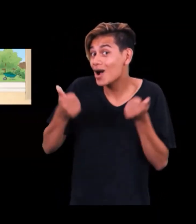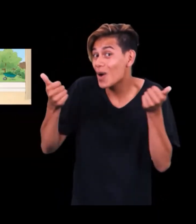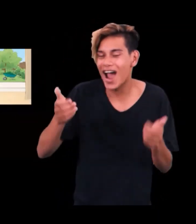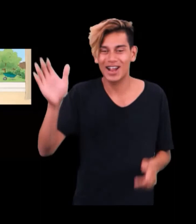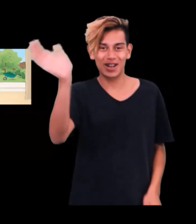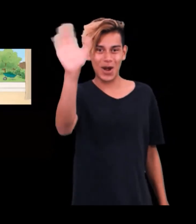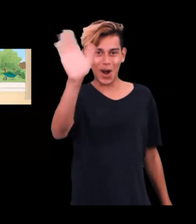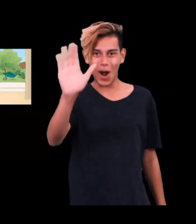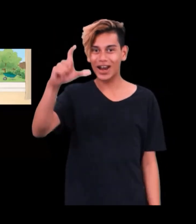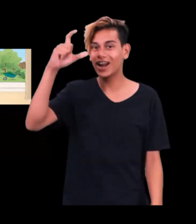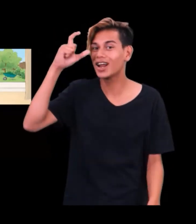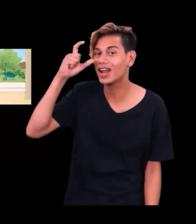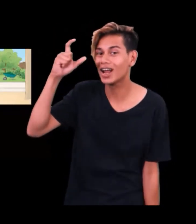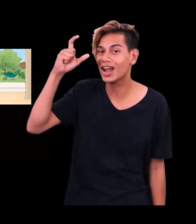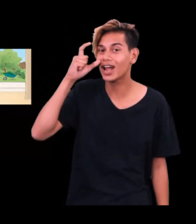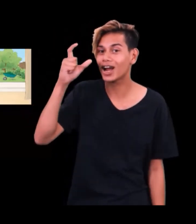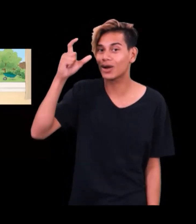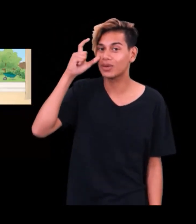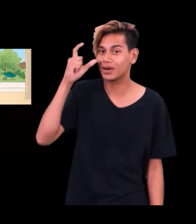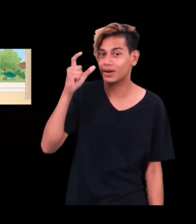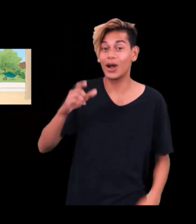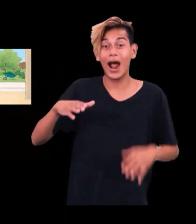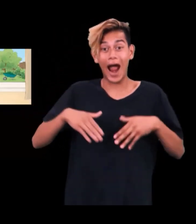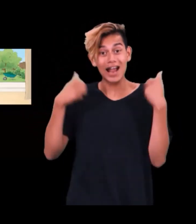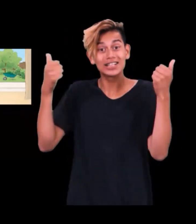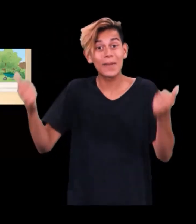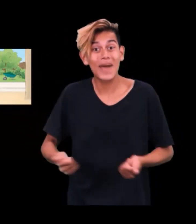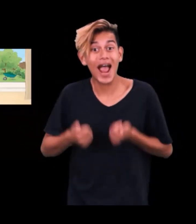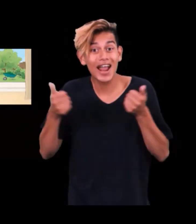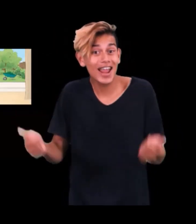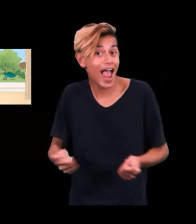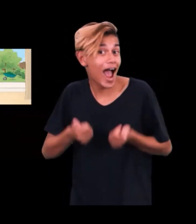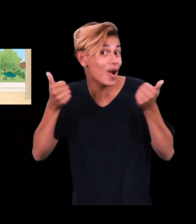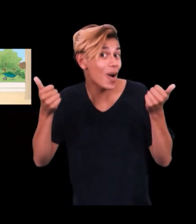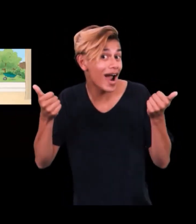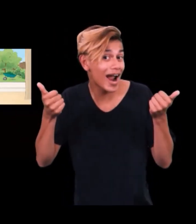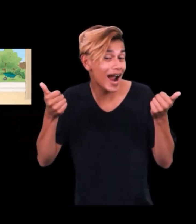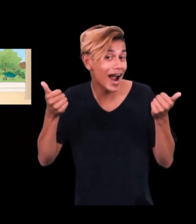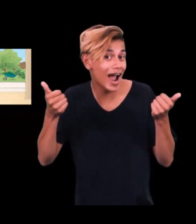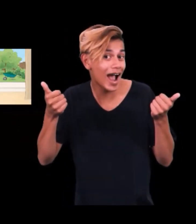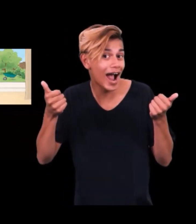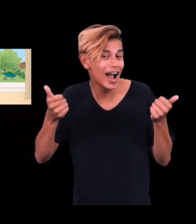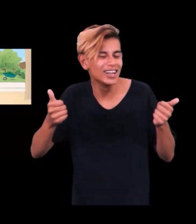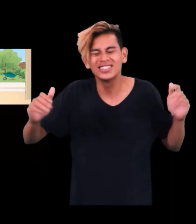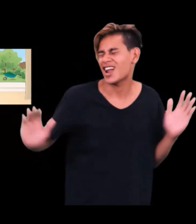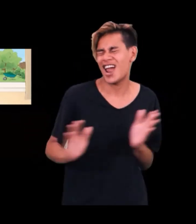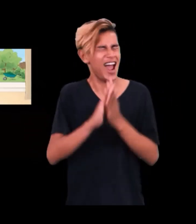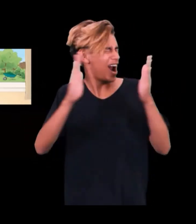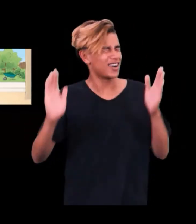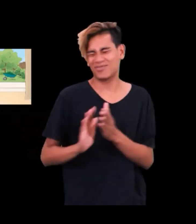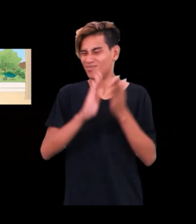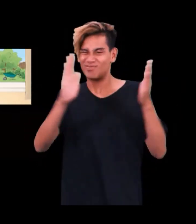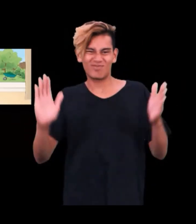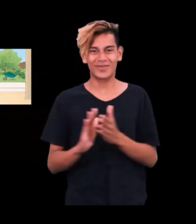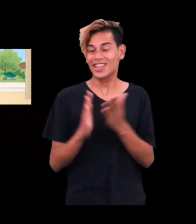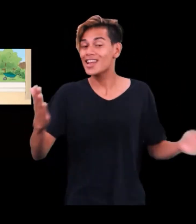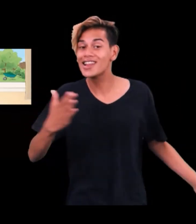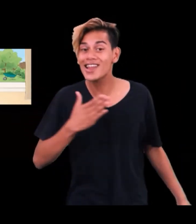koe. Kia ora e kui, ke te pehe a koe. Oh, kei te hari